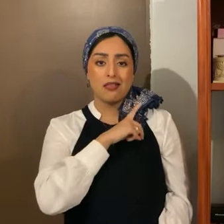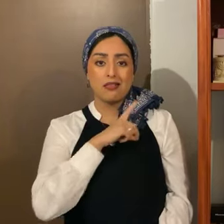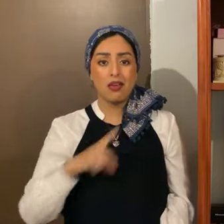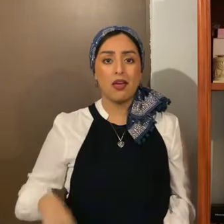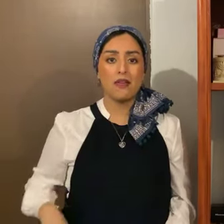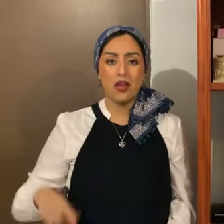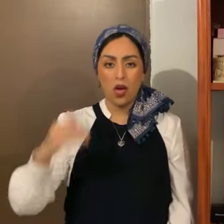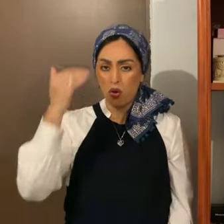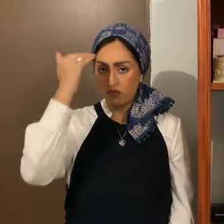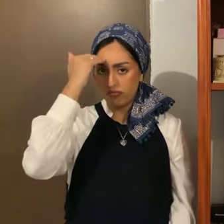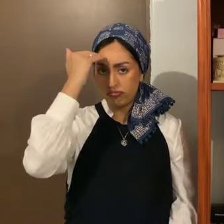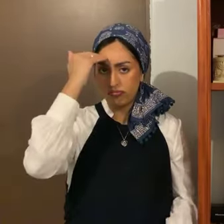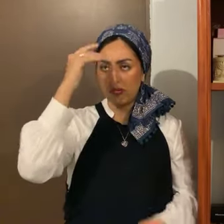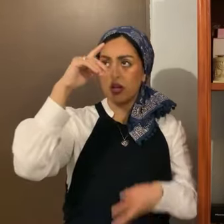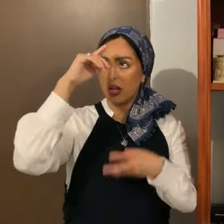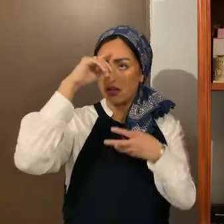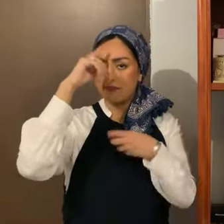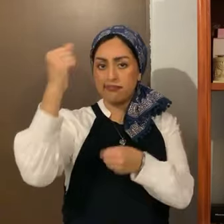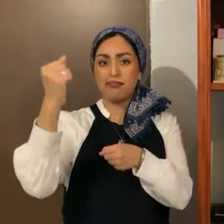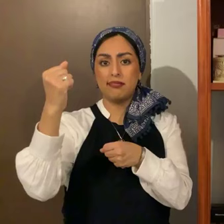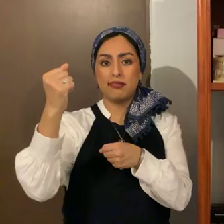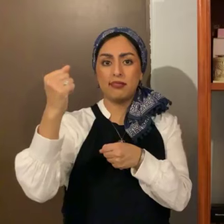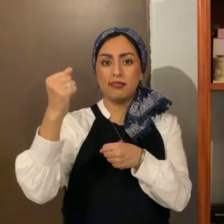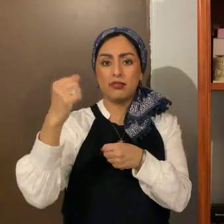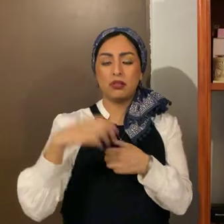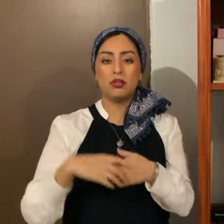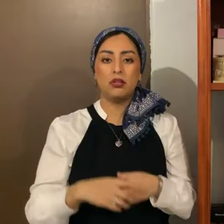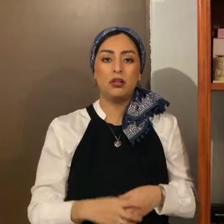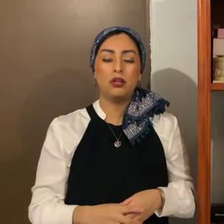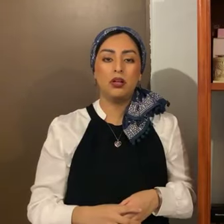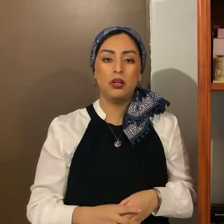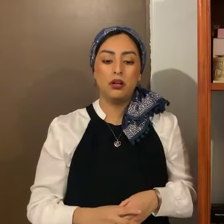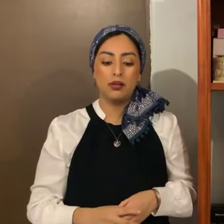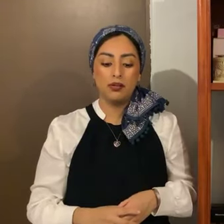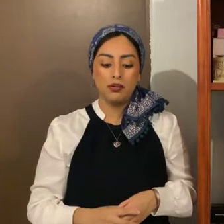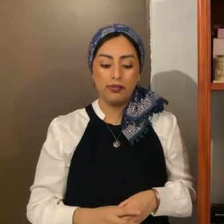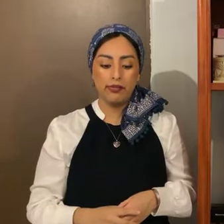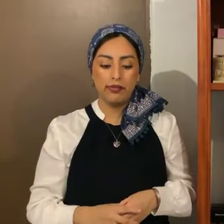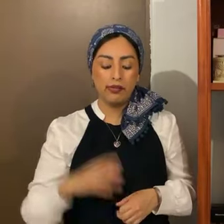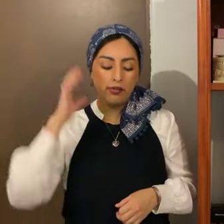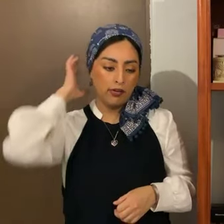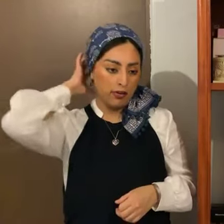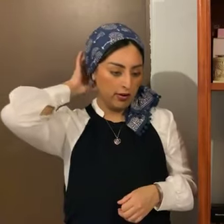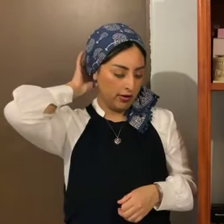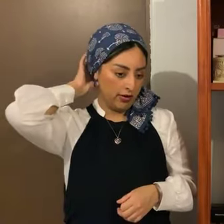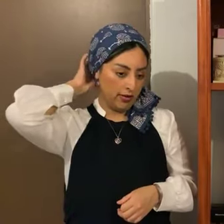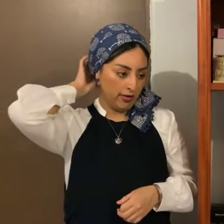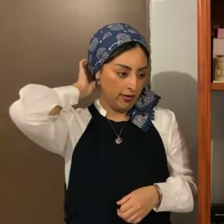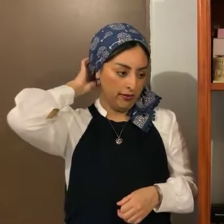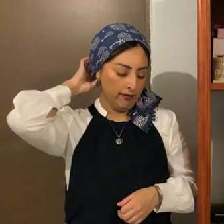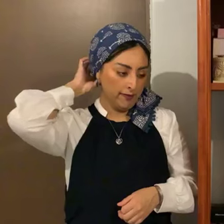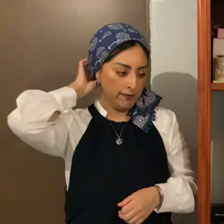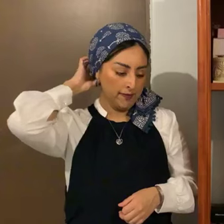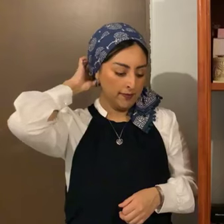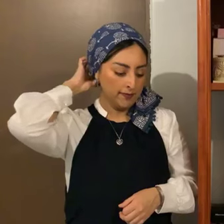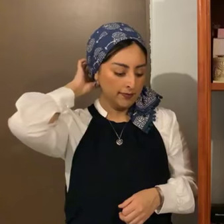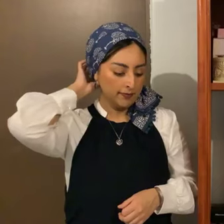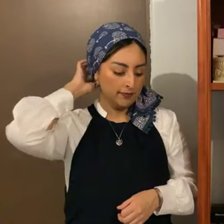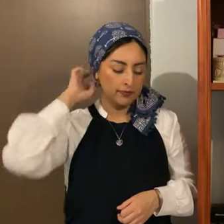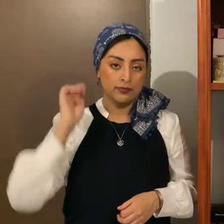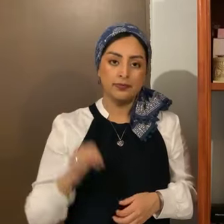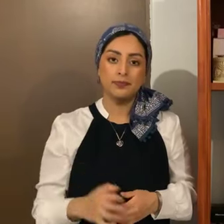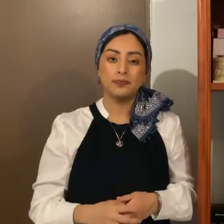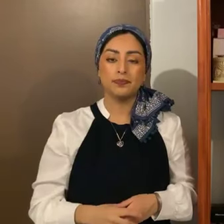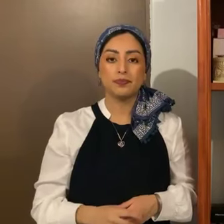hermanas, les va a servir. La segunda parte del Salmo registra la afirmación